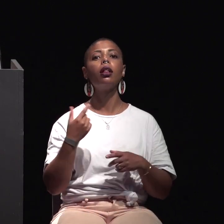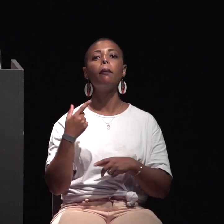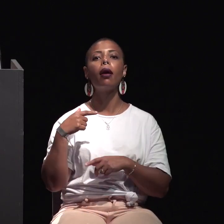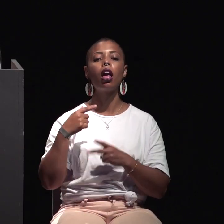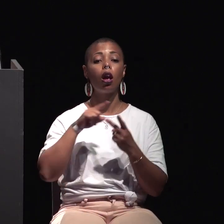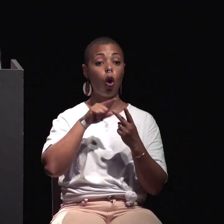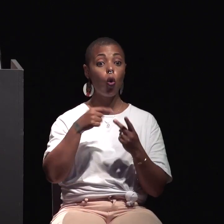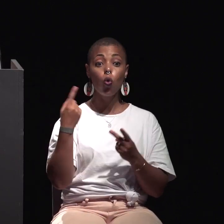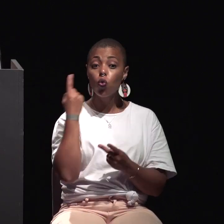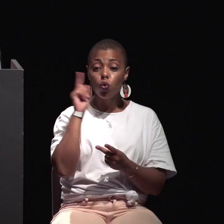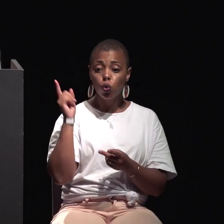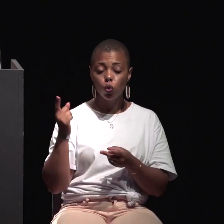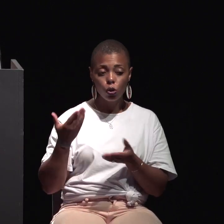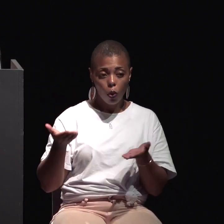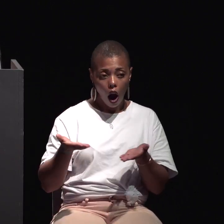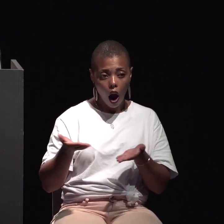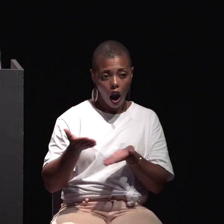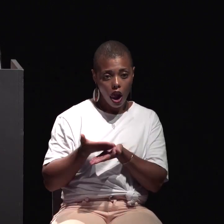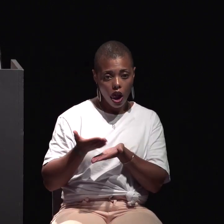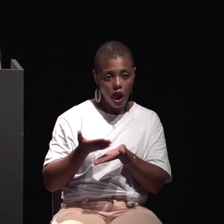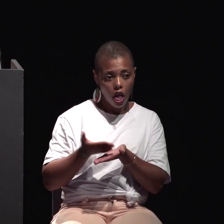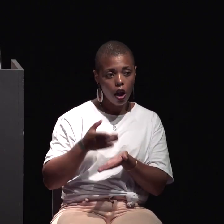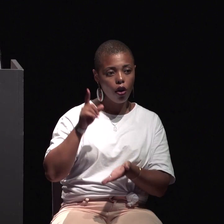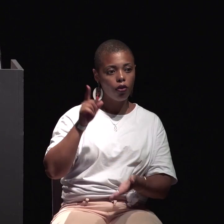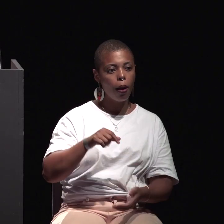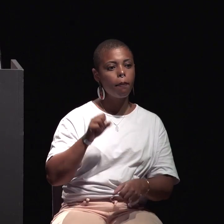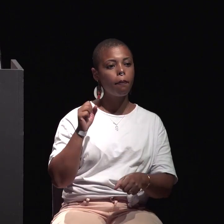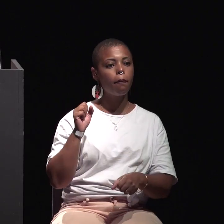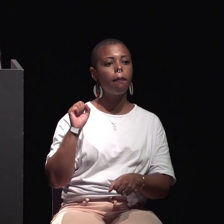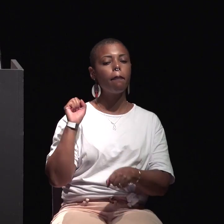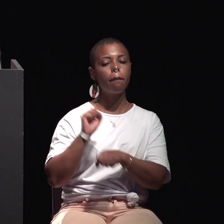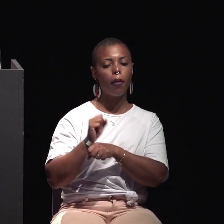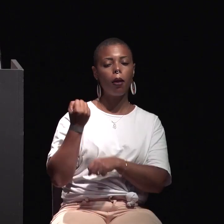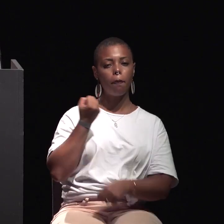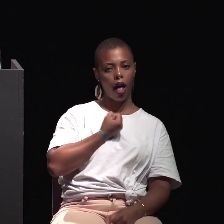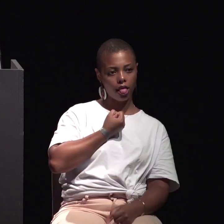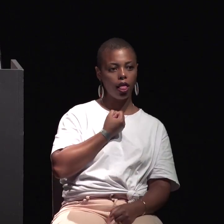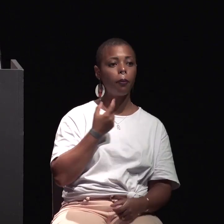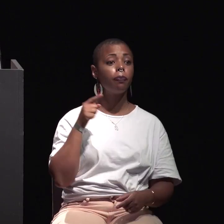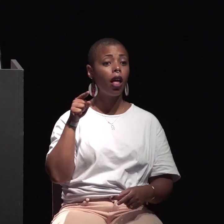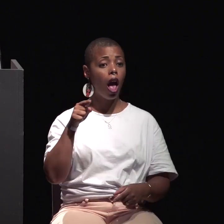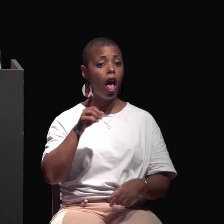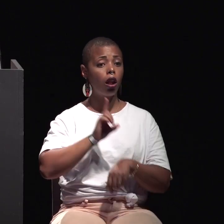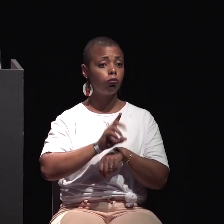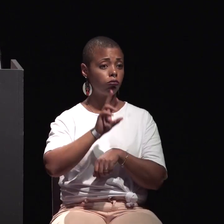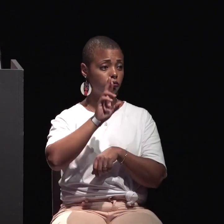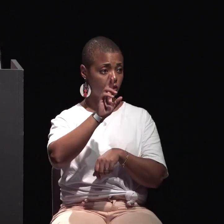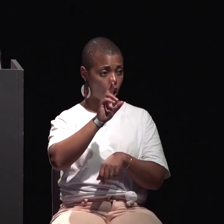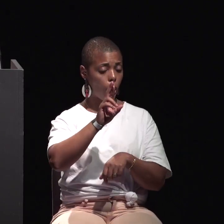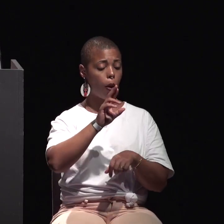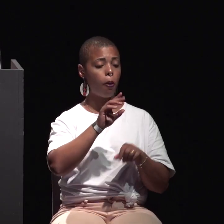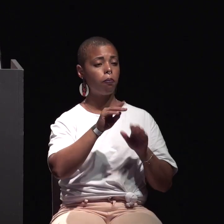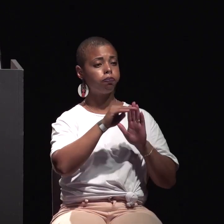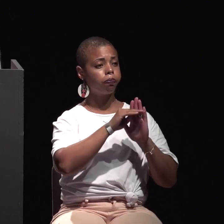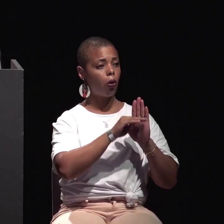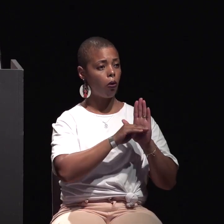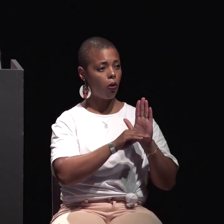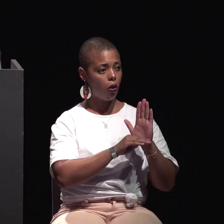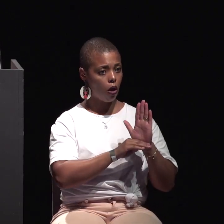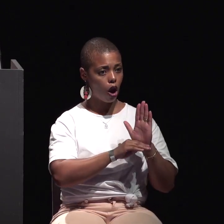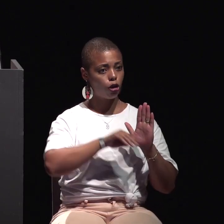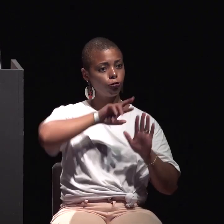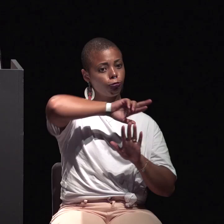Matar. Ela é doutoranda no programa multi-institucional e multidisciplinar